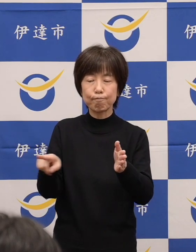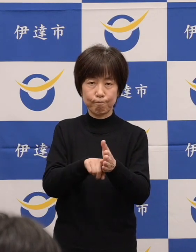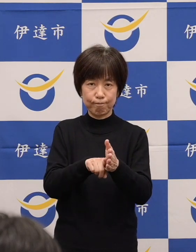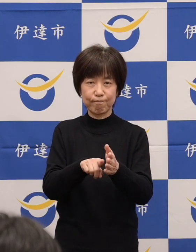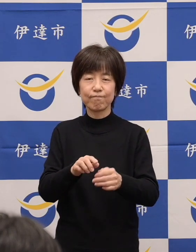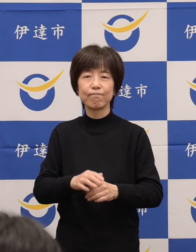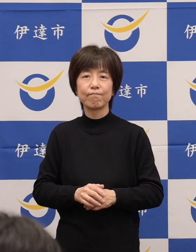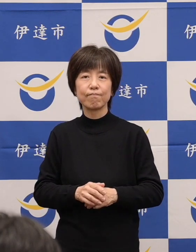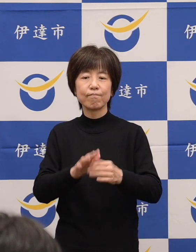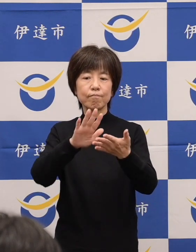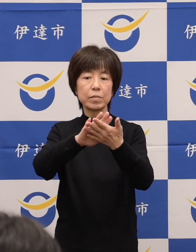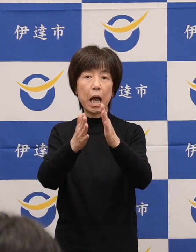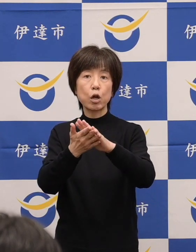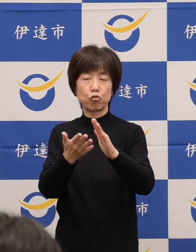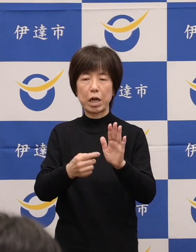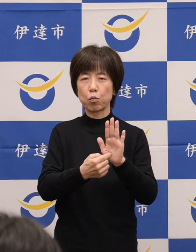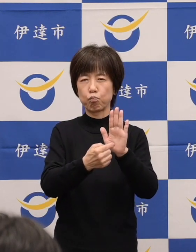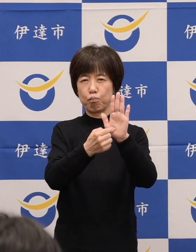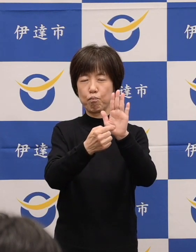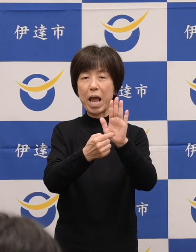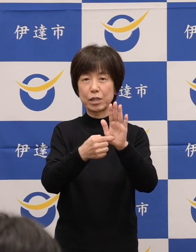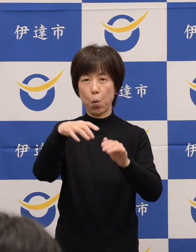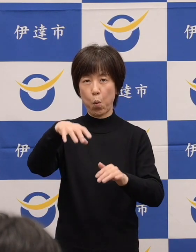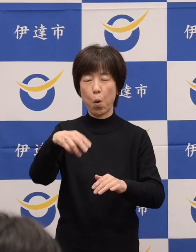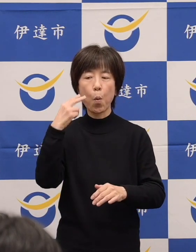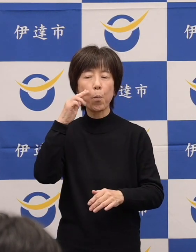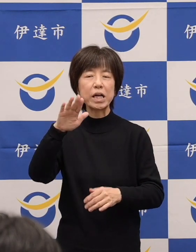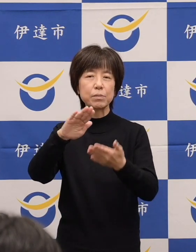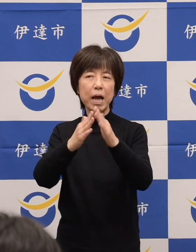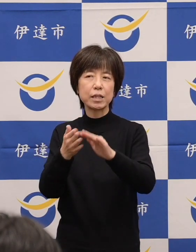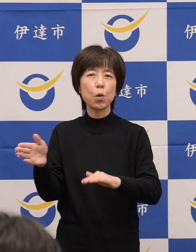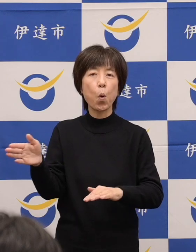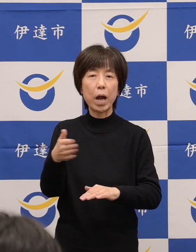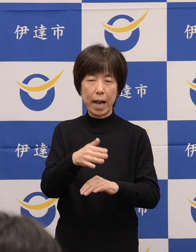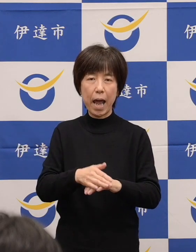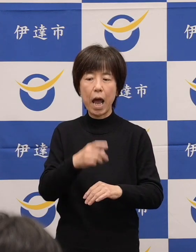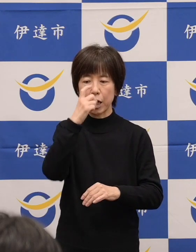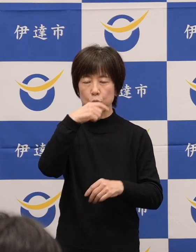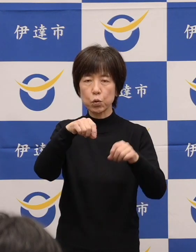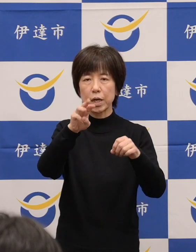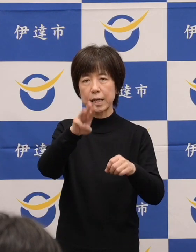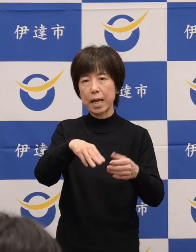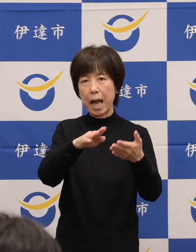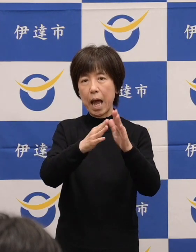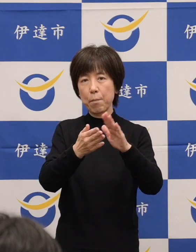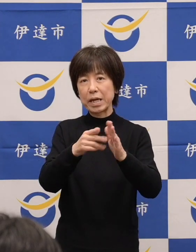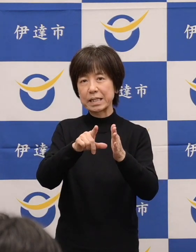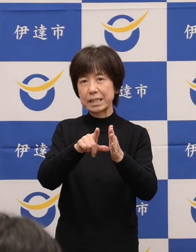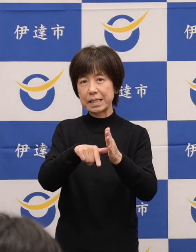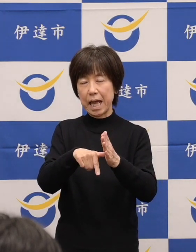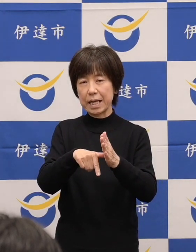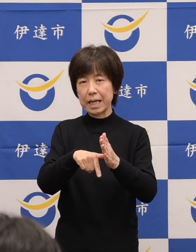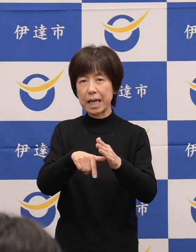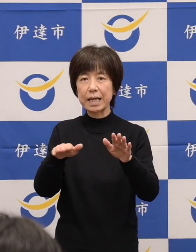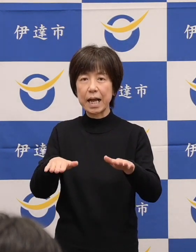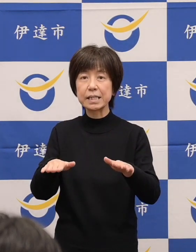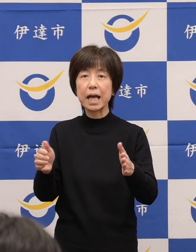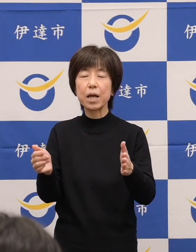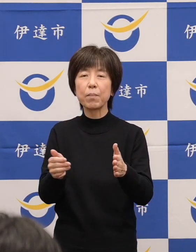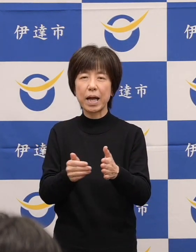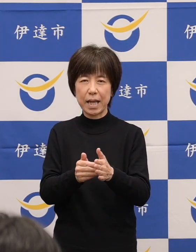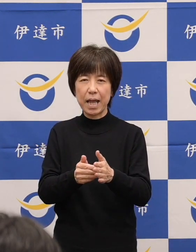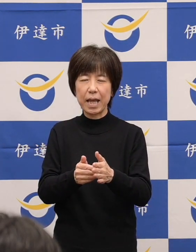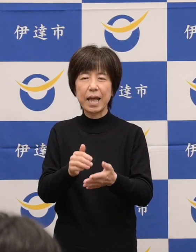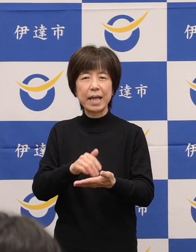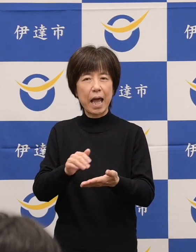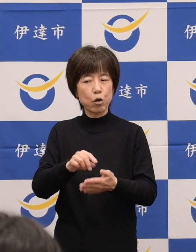桜の名所であります松前町から旧柳川町時代も含めまして現在まで約200